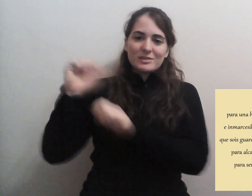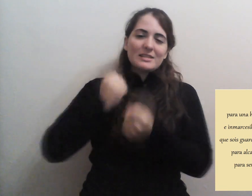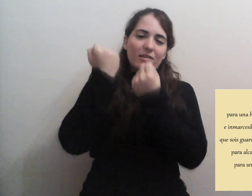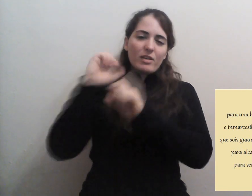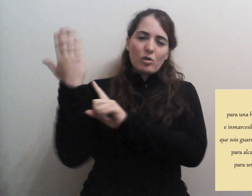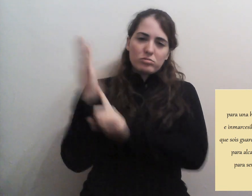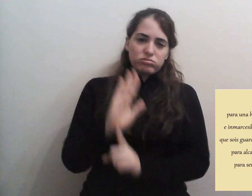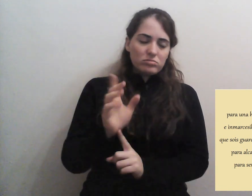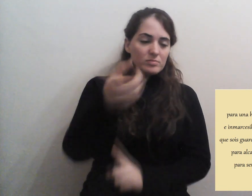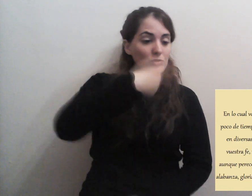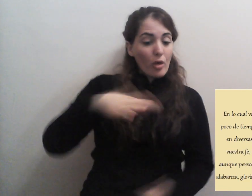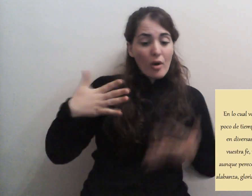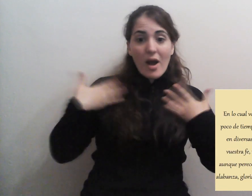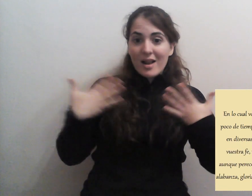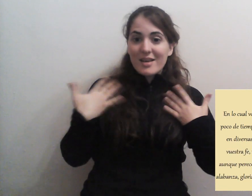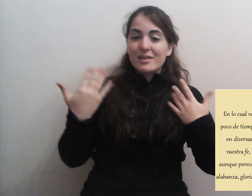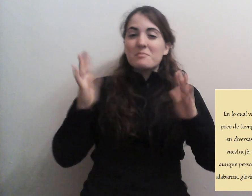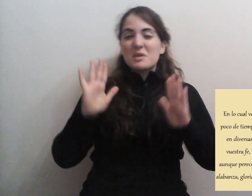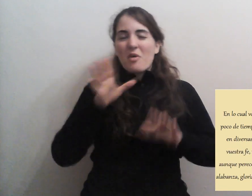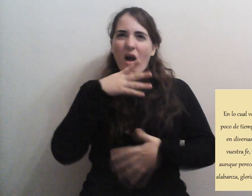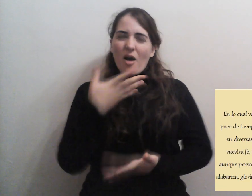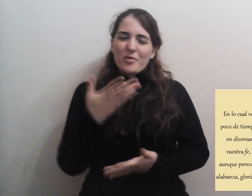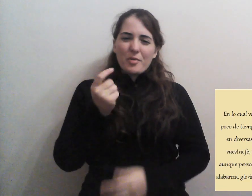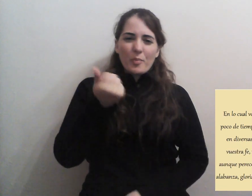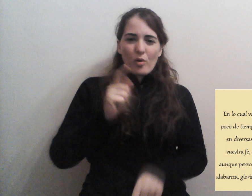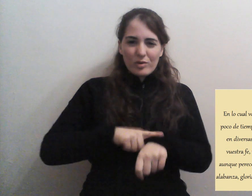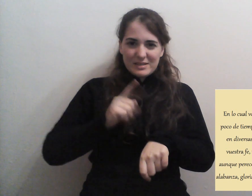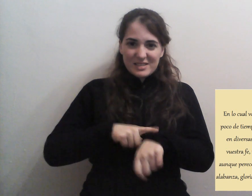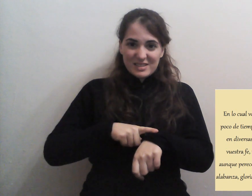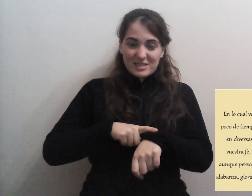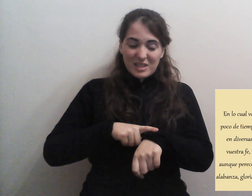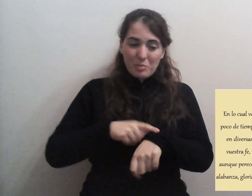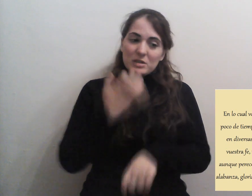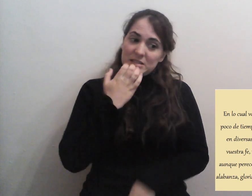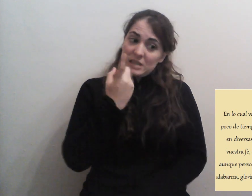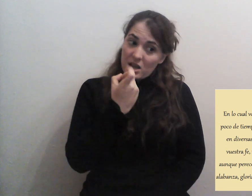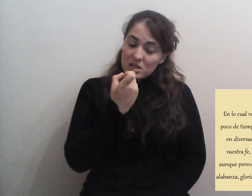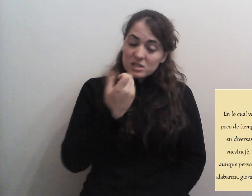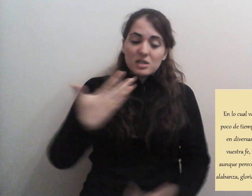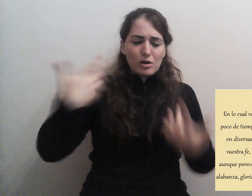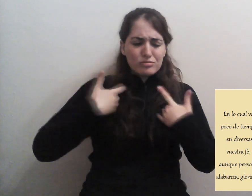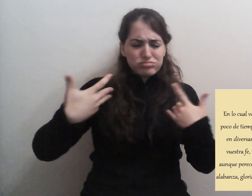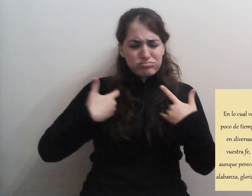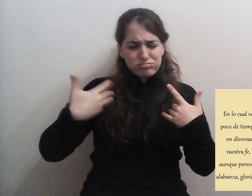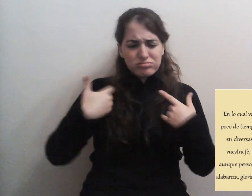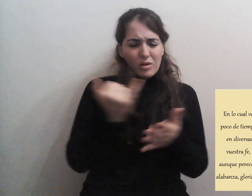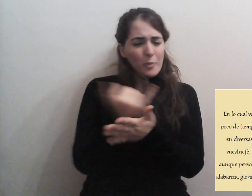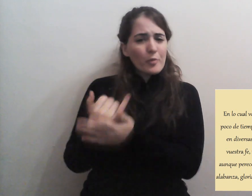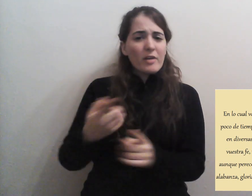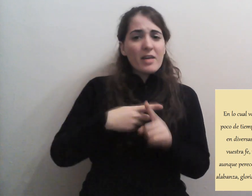os alegráis, aunque ahora, por un poco de tiempo, si es necesario, tenéis que ser afligidos en diversas pruebas, para que sometida